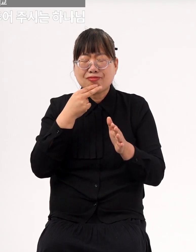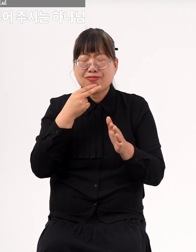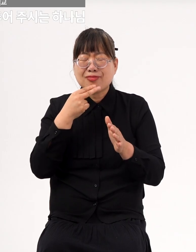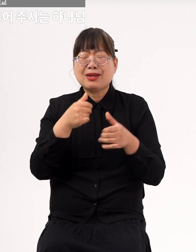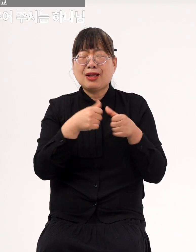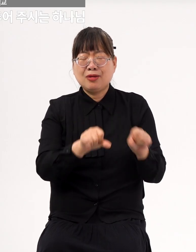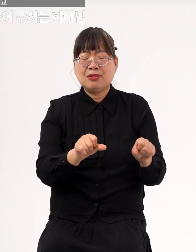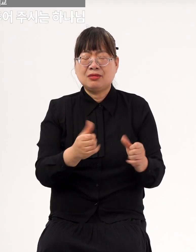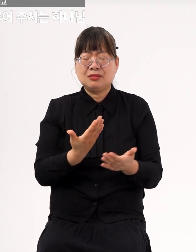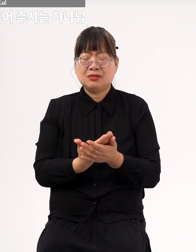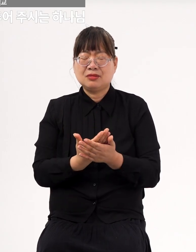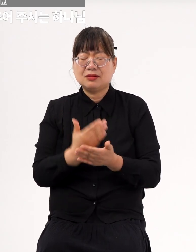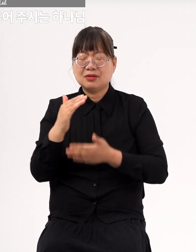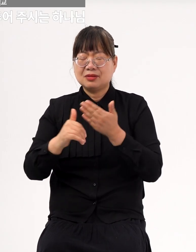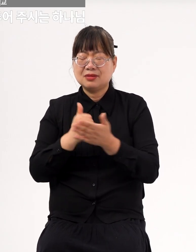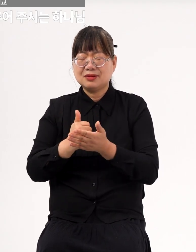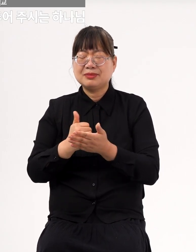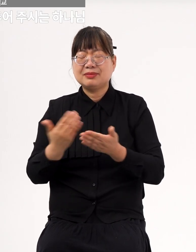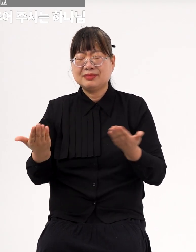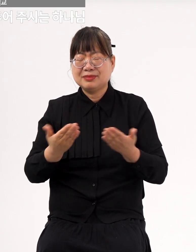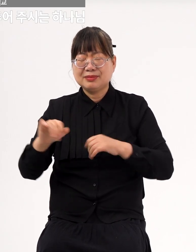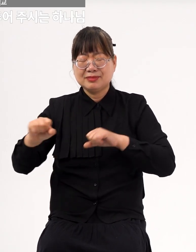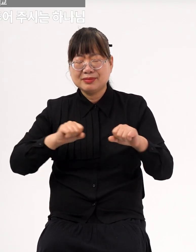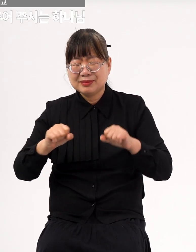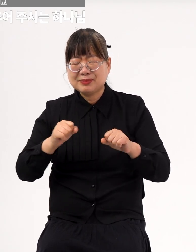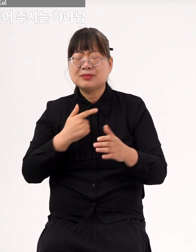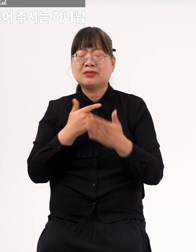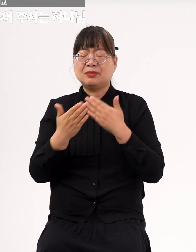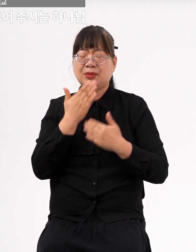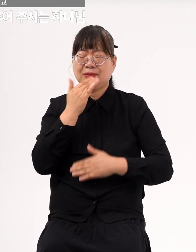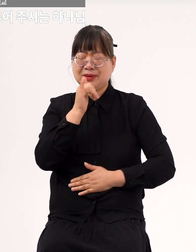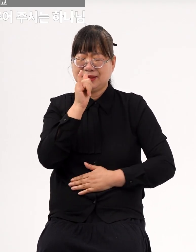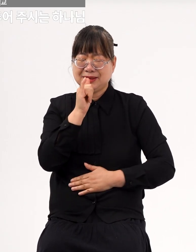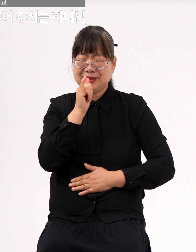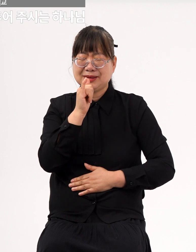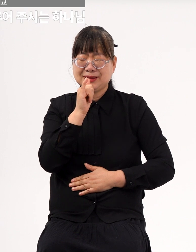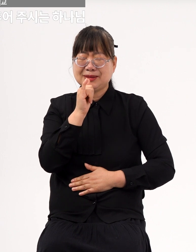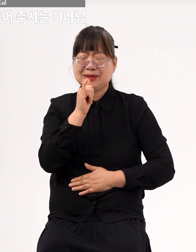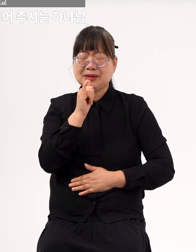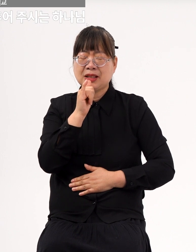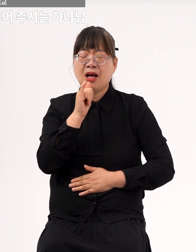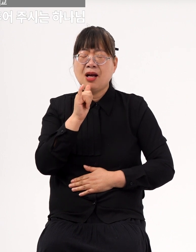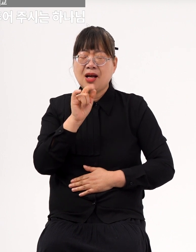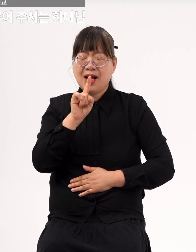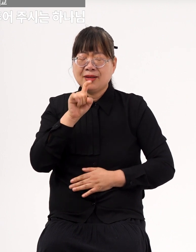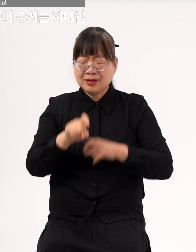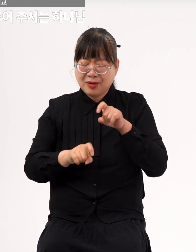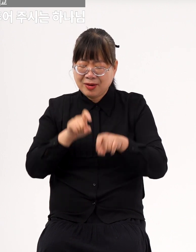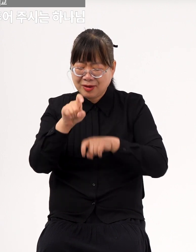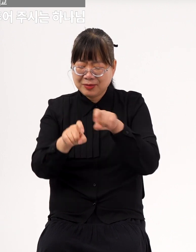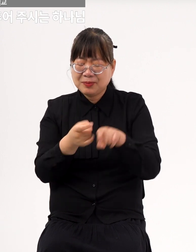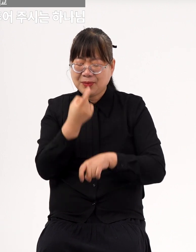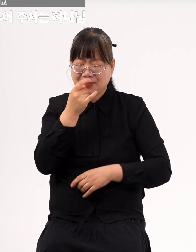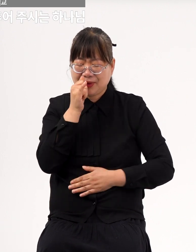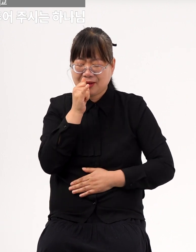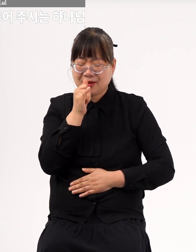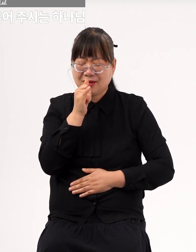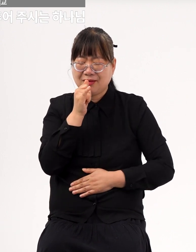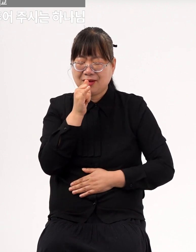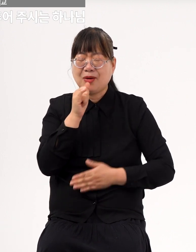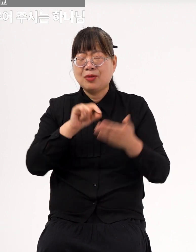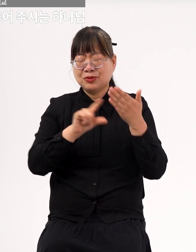뚫으시고 주님이 일하심을 경험하는 눈금을 배우는 하반기가 될 수 있도록 복을